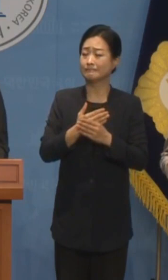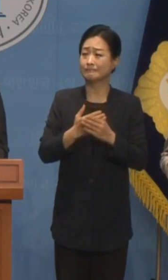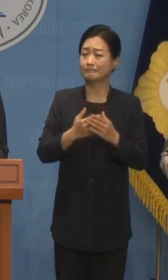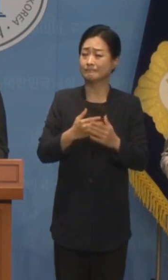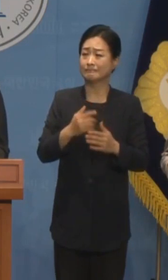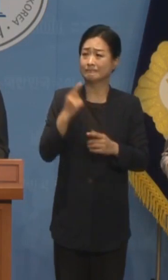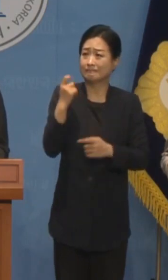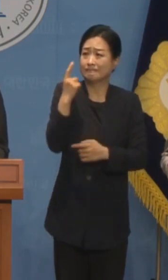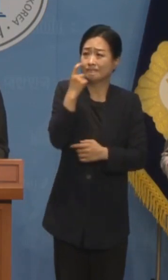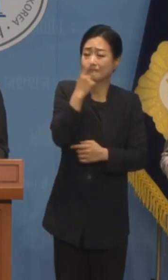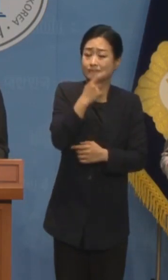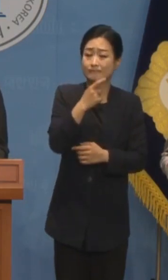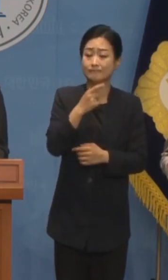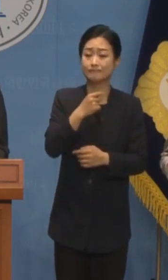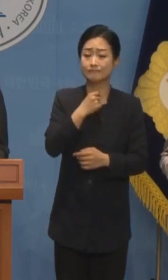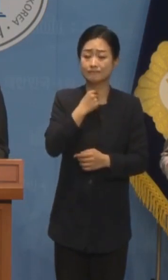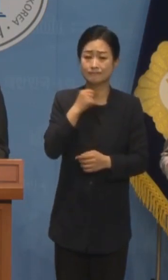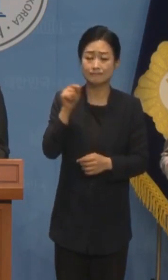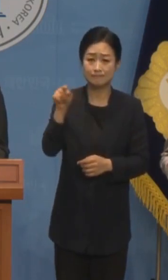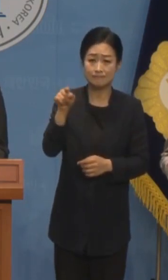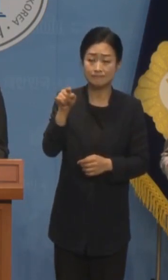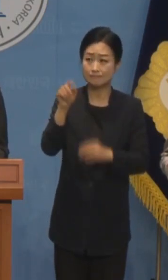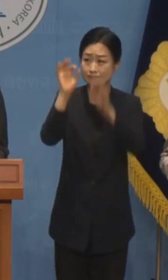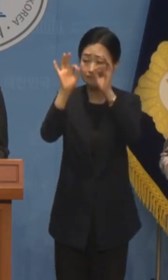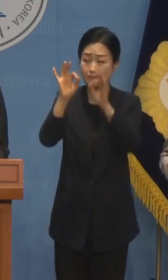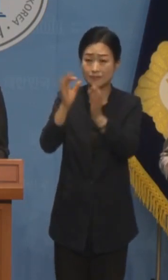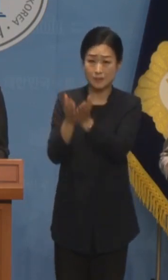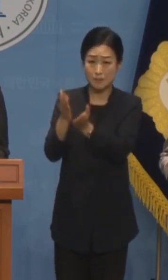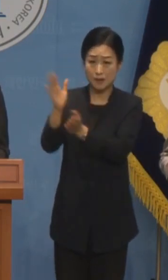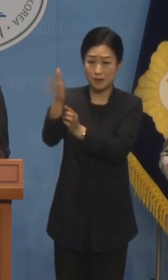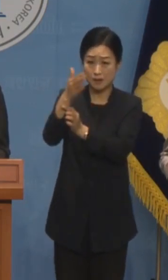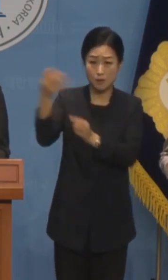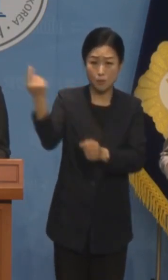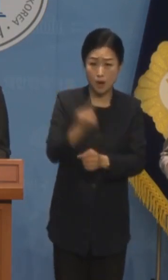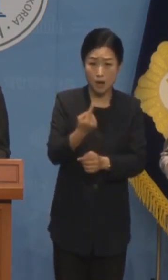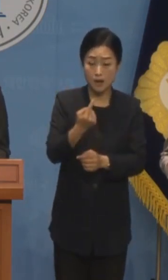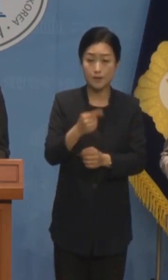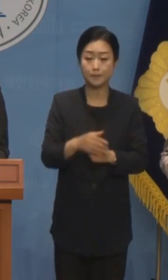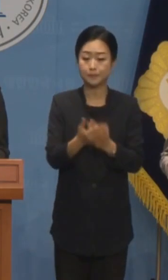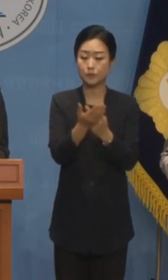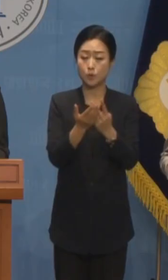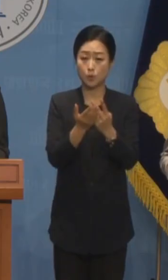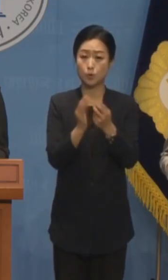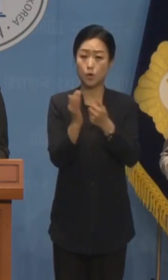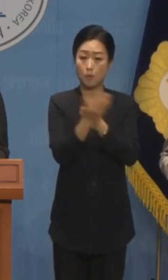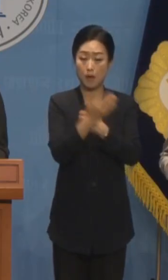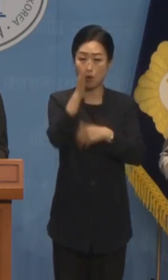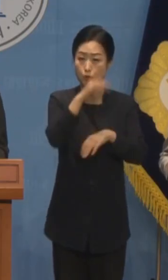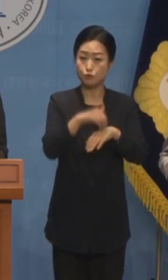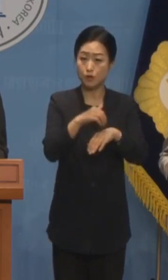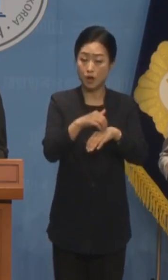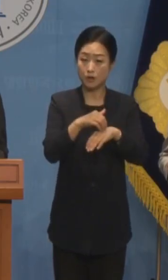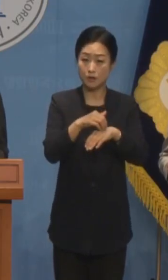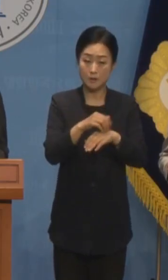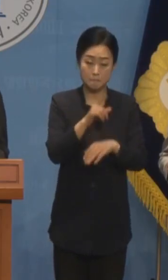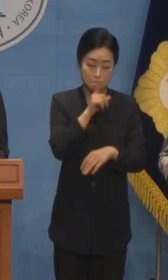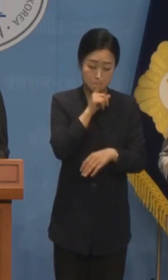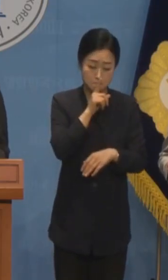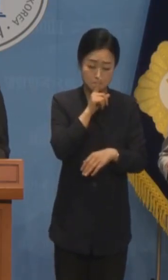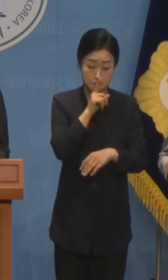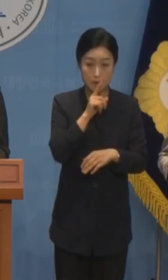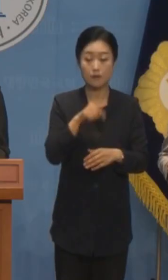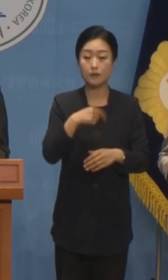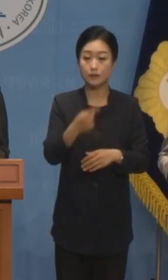독도 모형은 치우고 독도 방어 훈련은 일본 심기를 거스르지 않게 조용히 진행하고 국방부